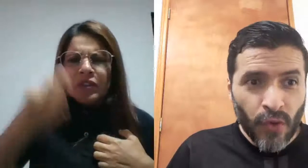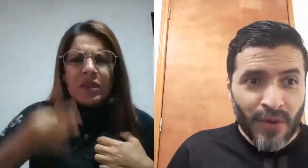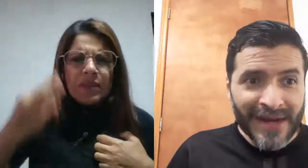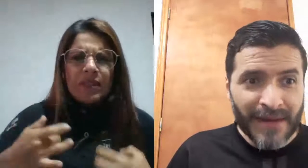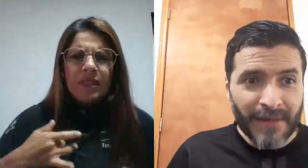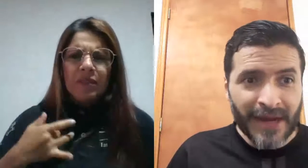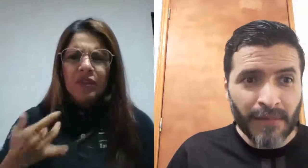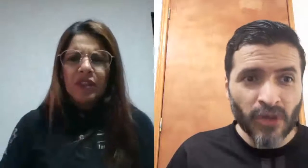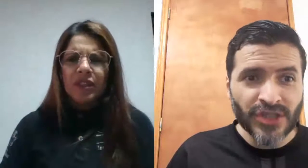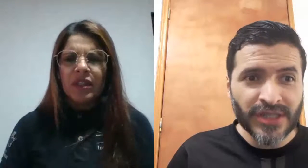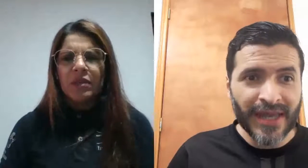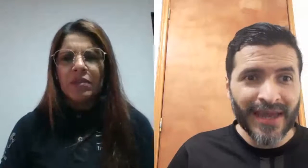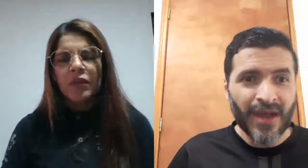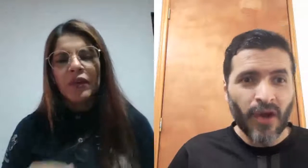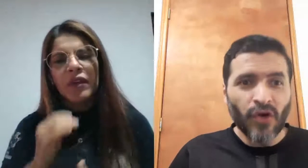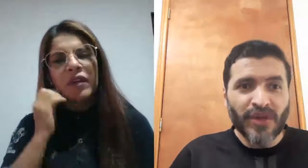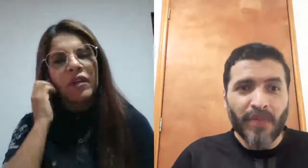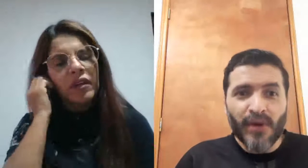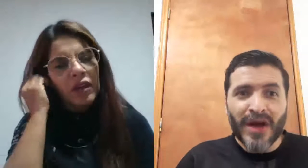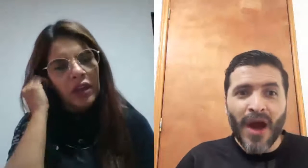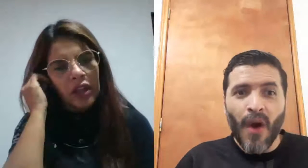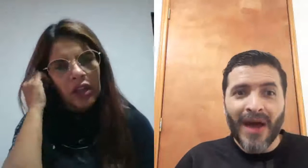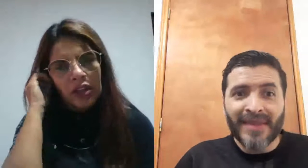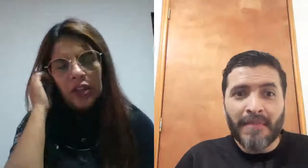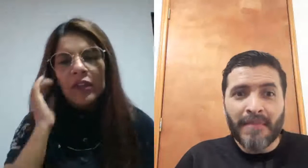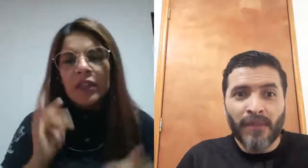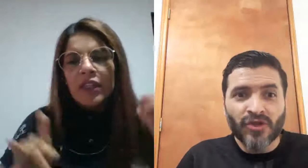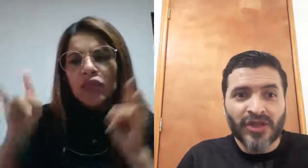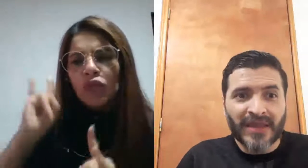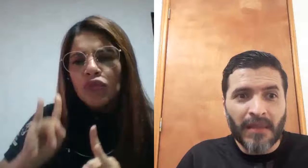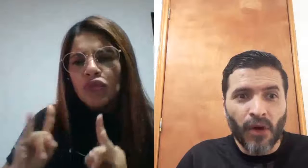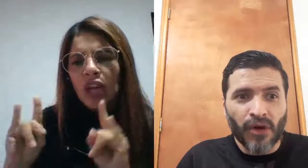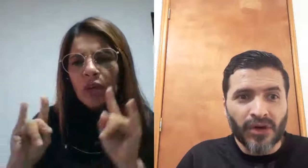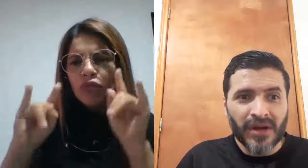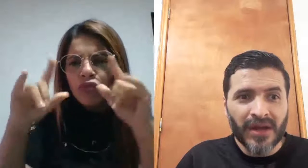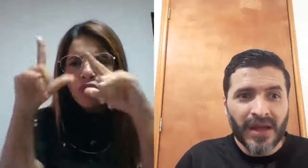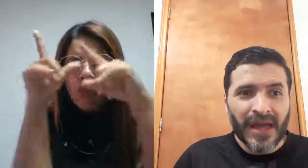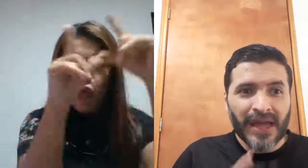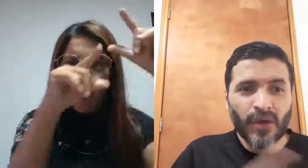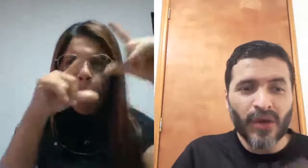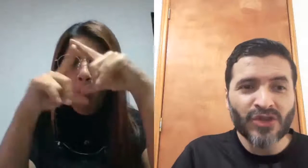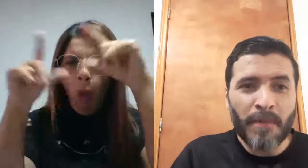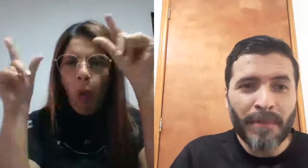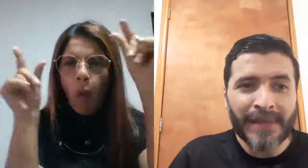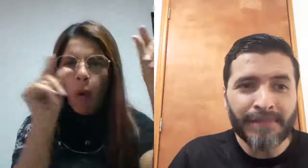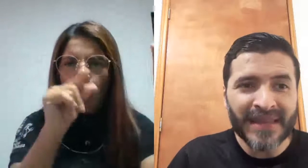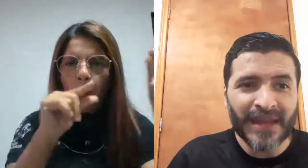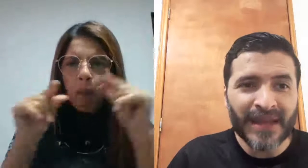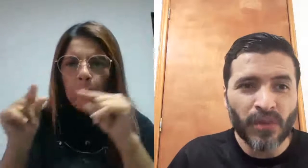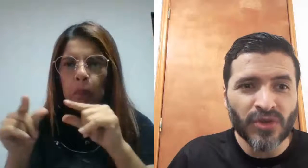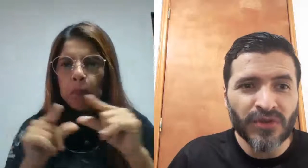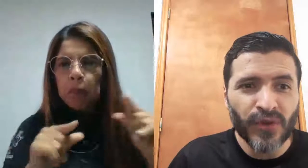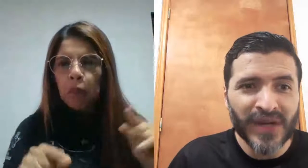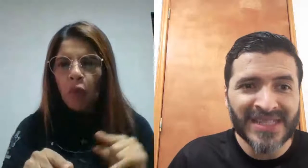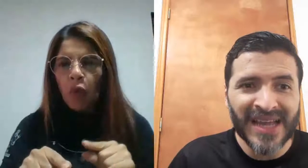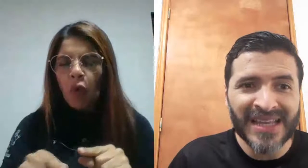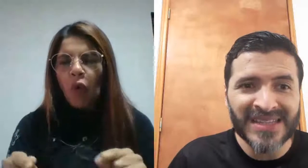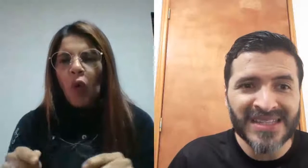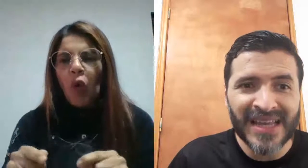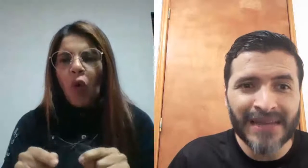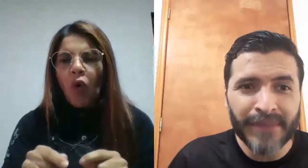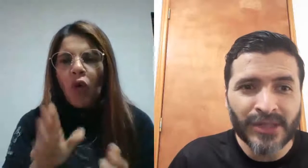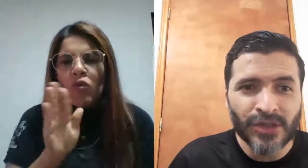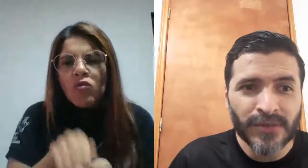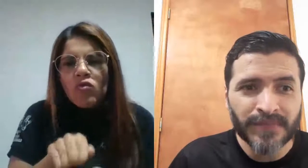Apenas cruje una rama en el bosque o se mueve una hoja, temblamos de temor. El corazón palpita como si fuera